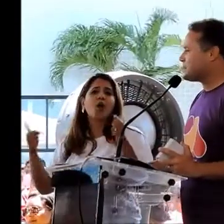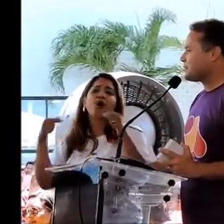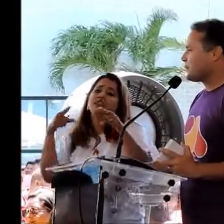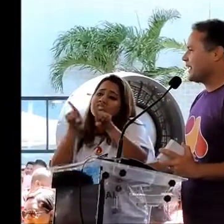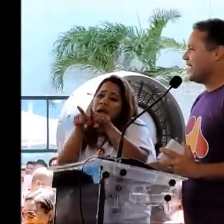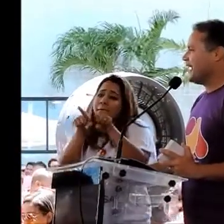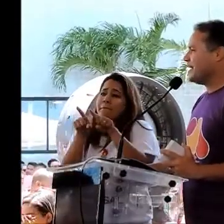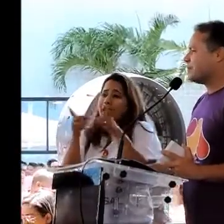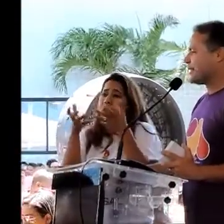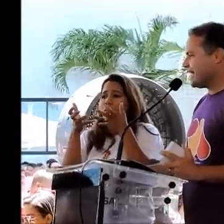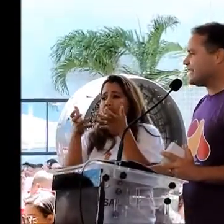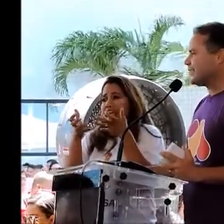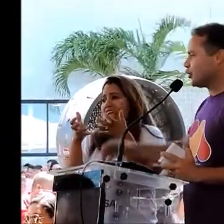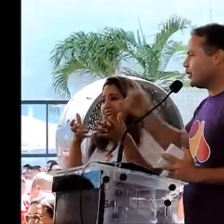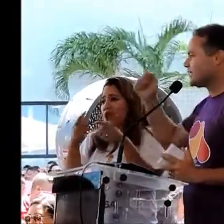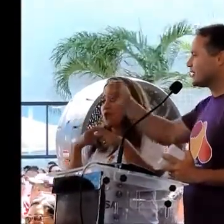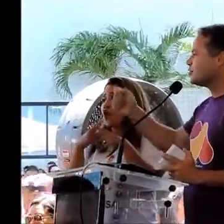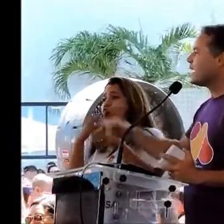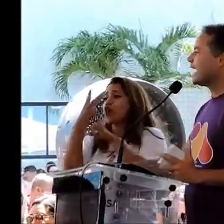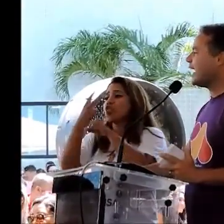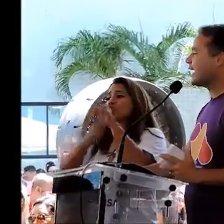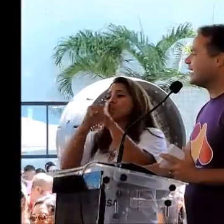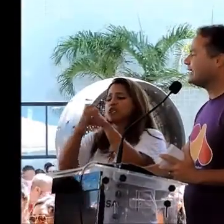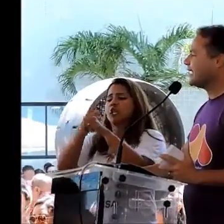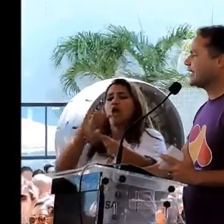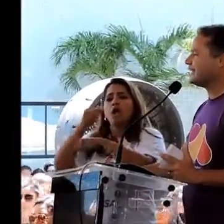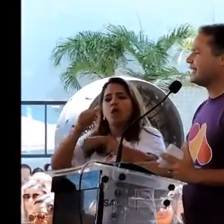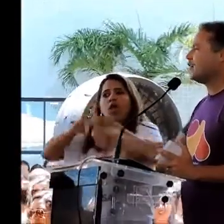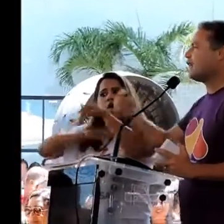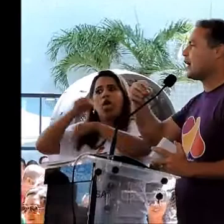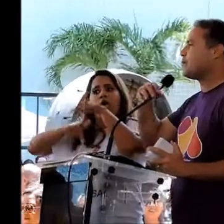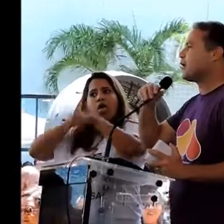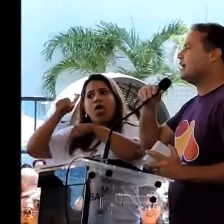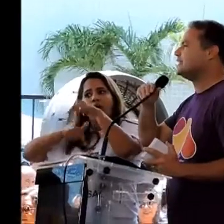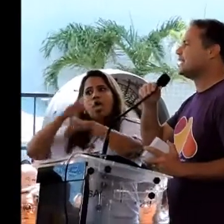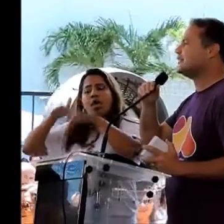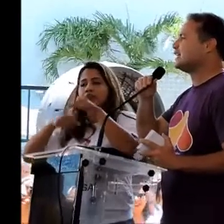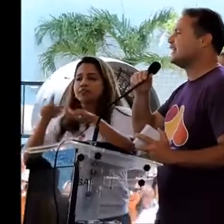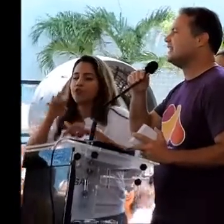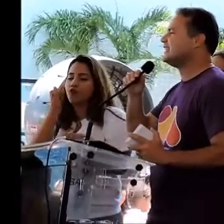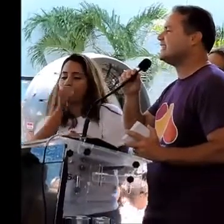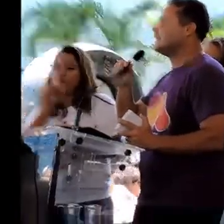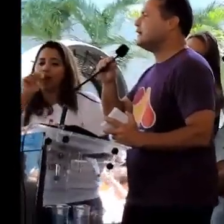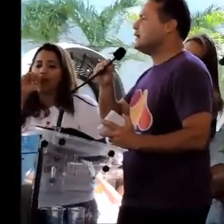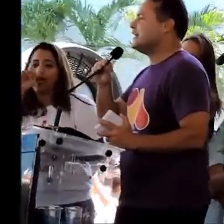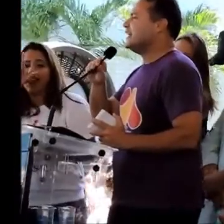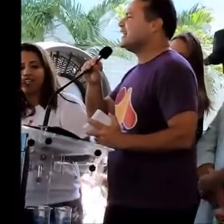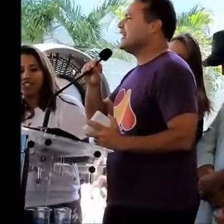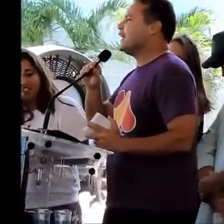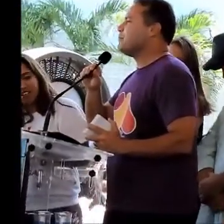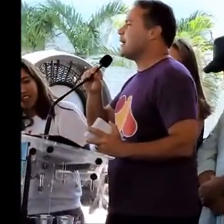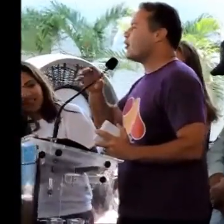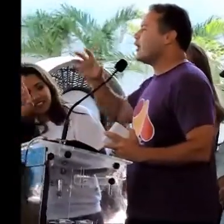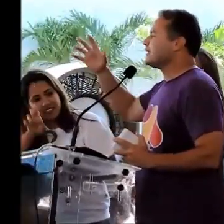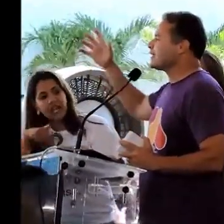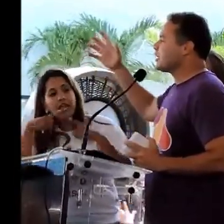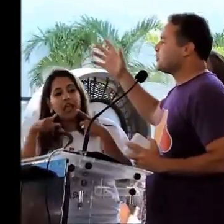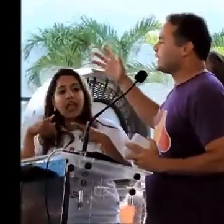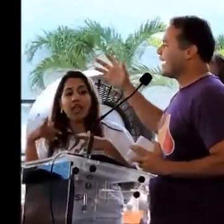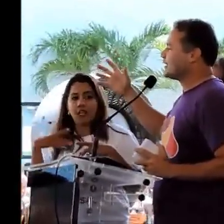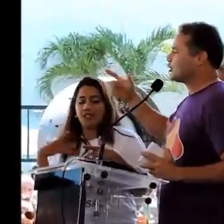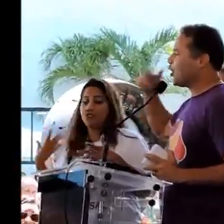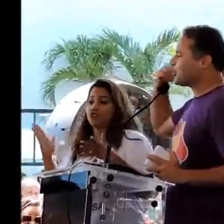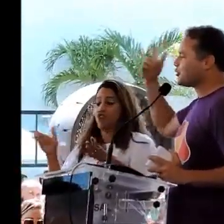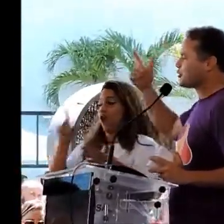também passei esses 2 anos numa guerra grande, né, Christian? E eu falo para o Alexandre o seguinte, que ele pegou